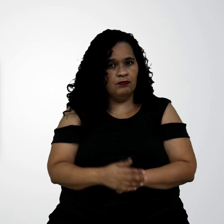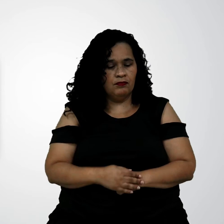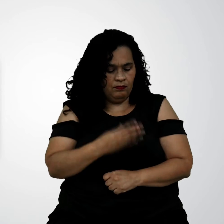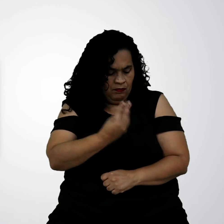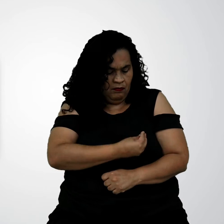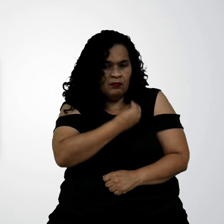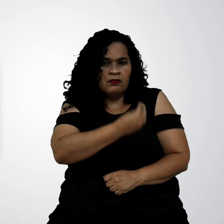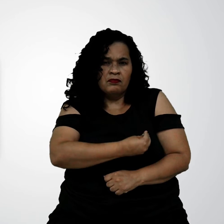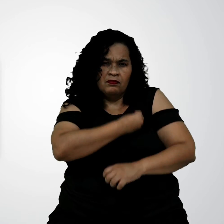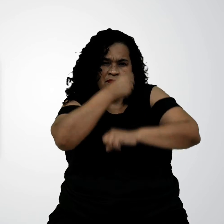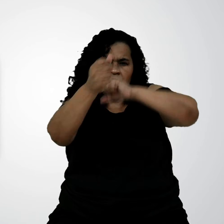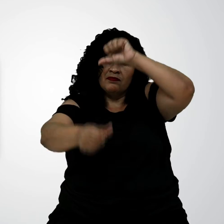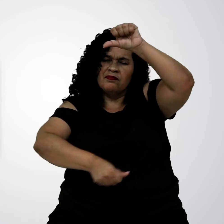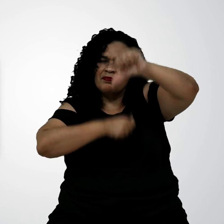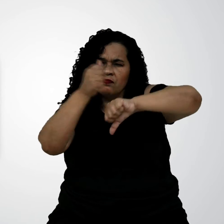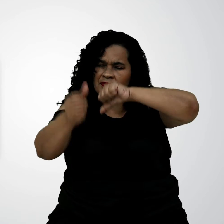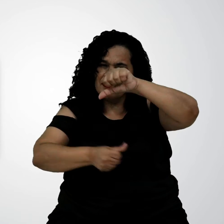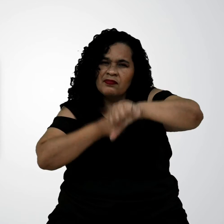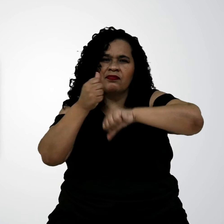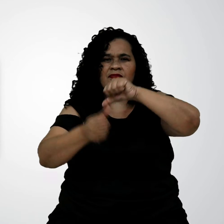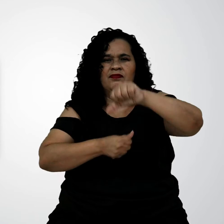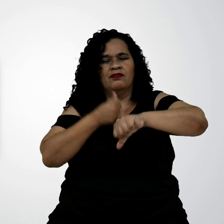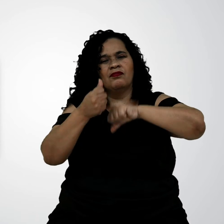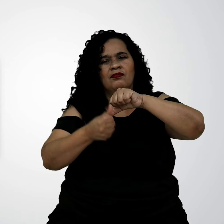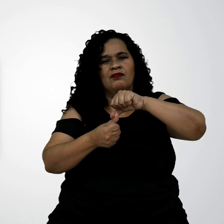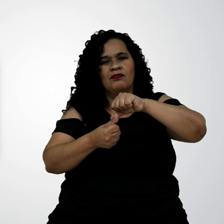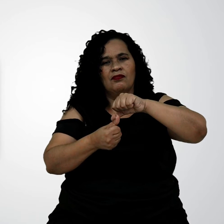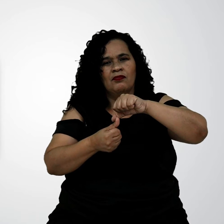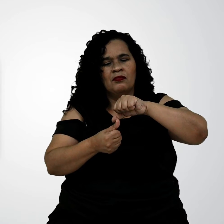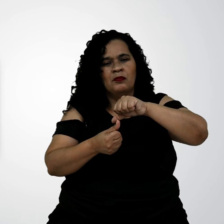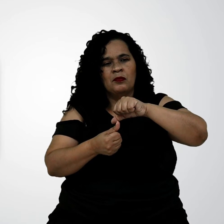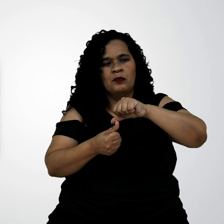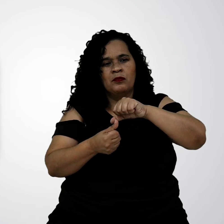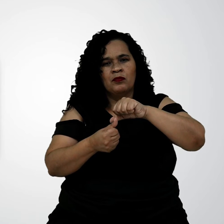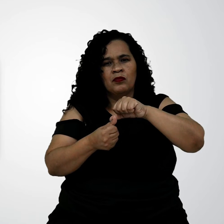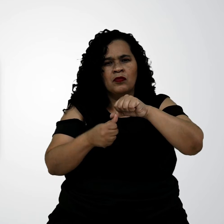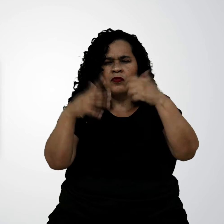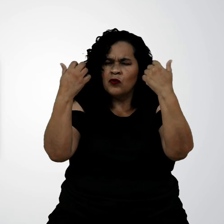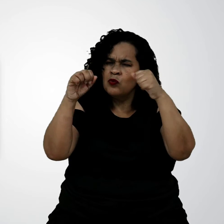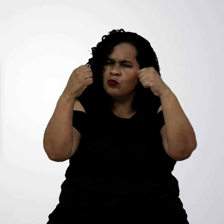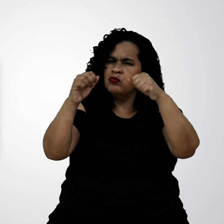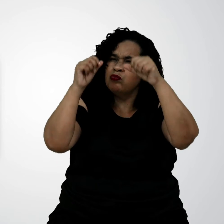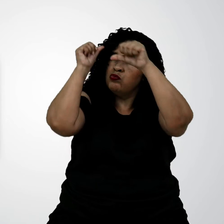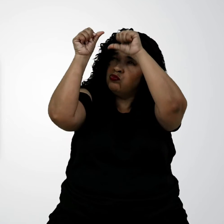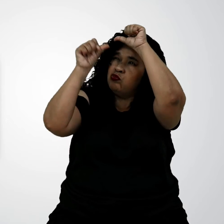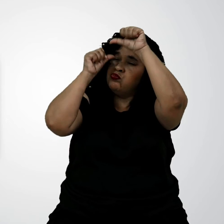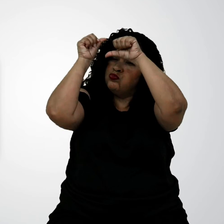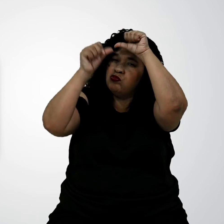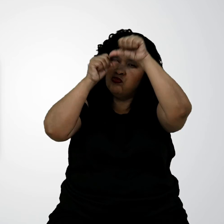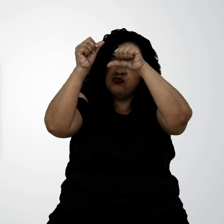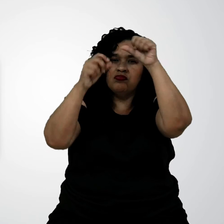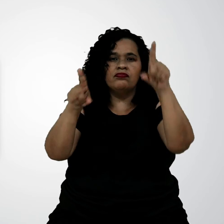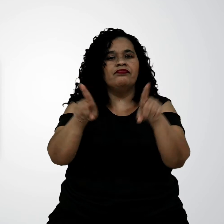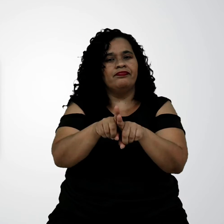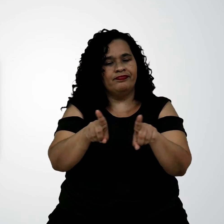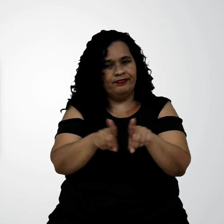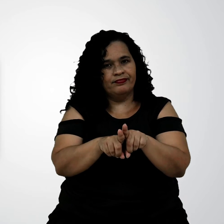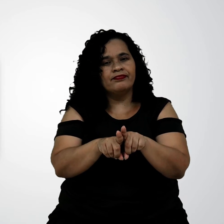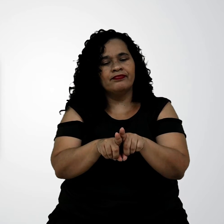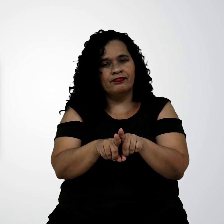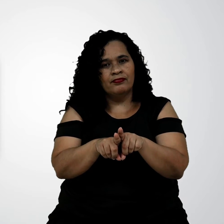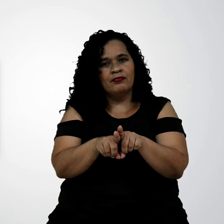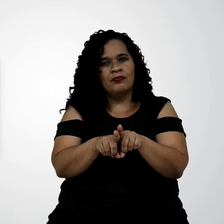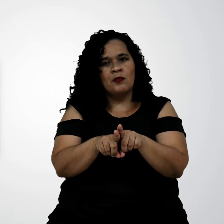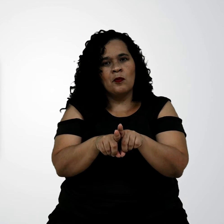pela renovação da vossa mente. Transformem-se pela renovação da vossa mente, para que